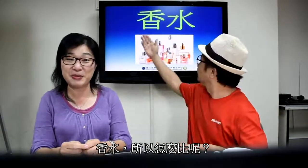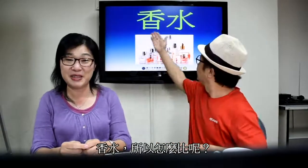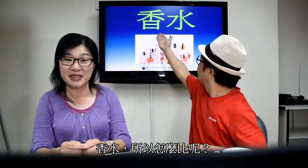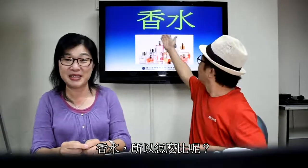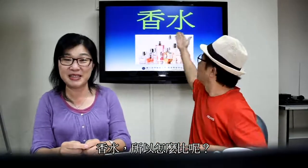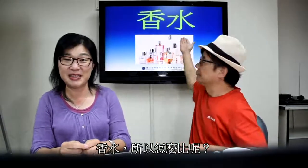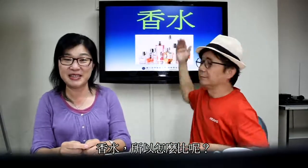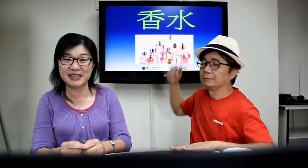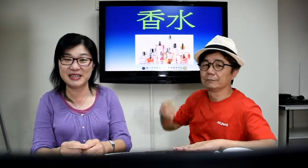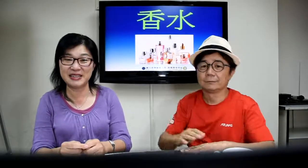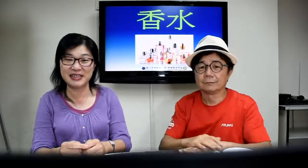呢？